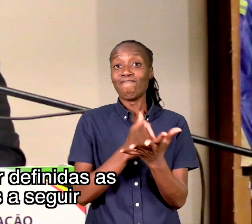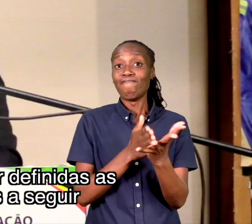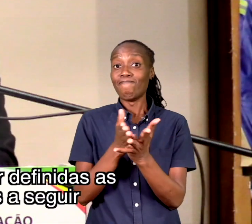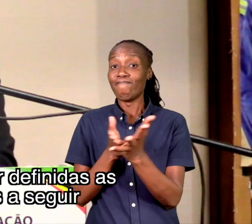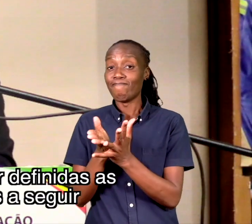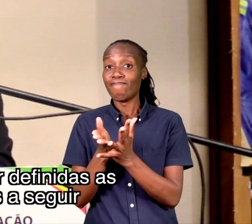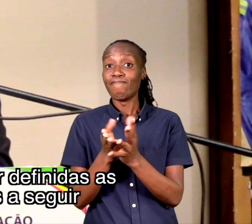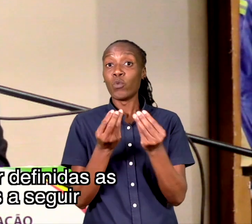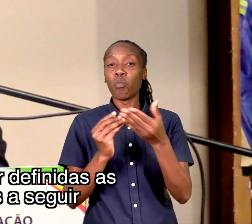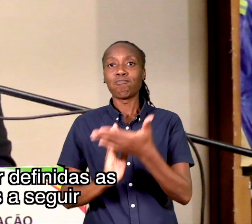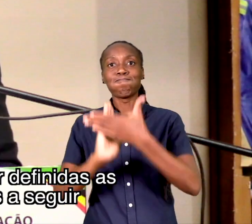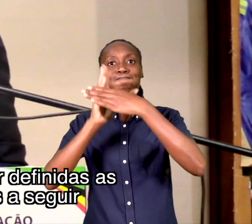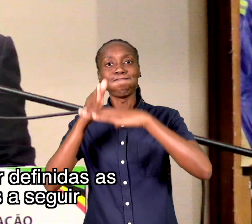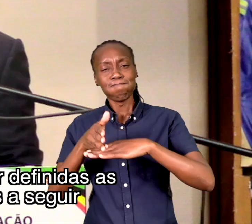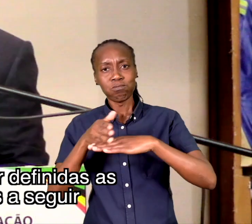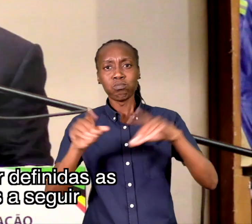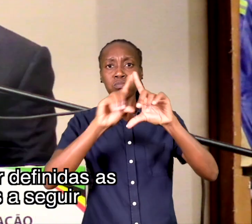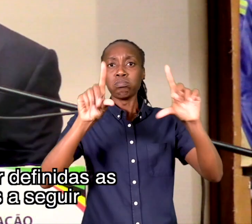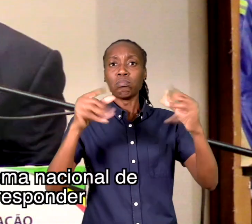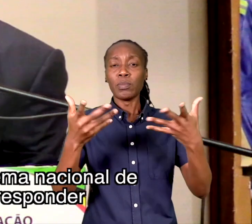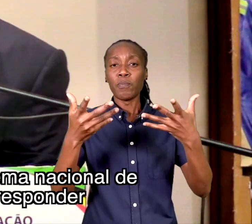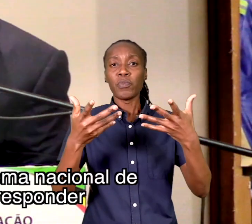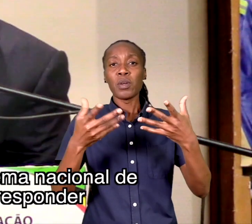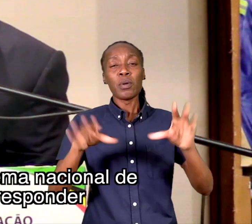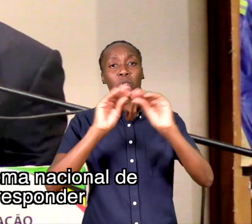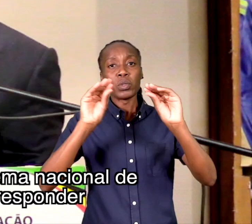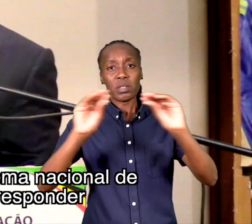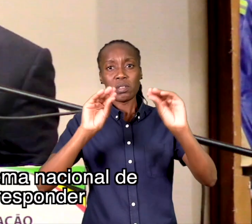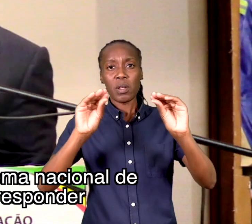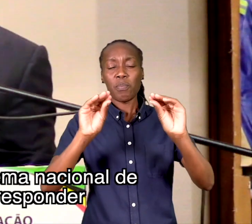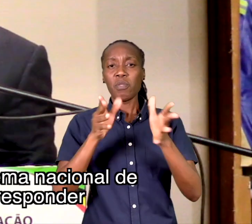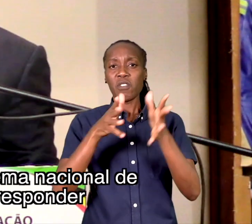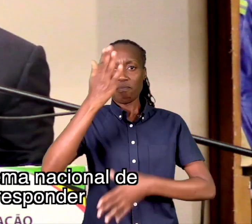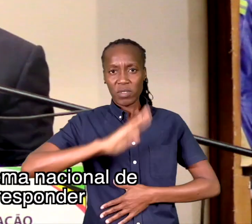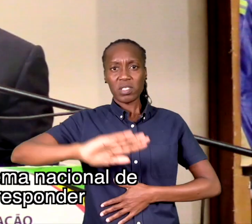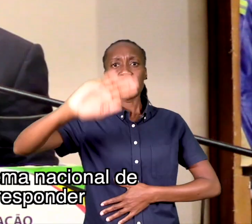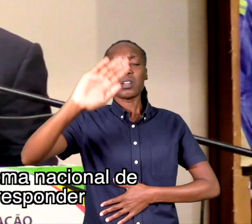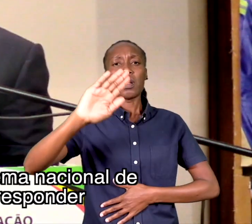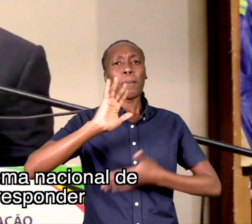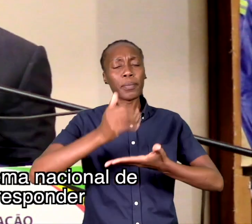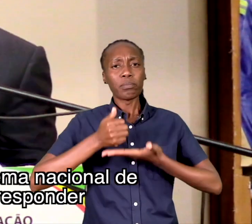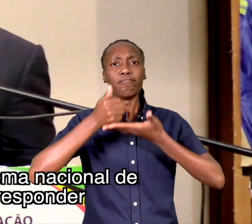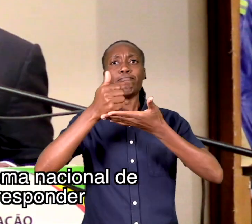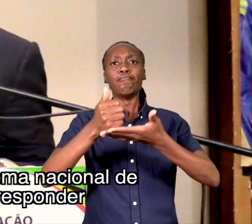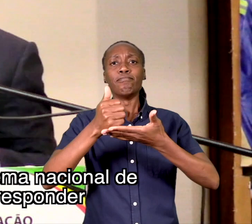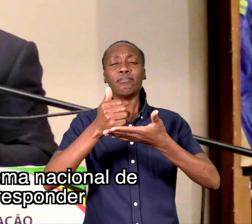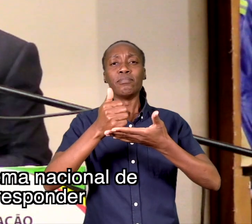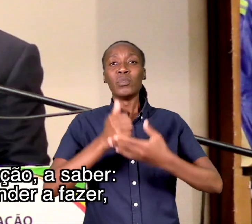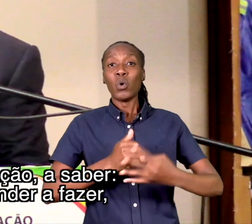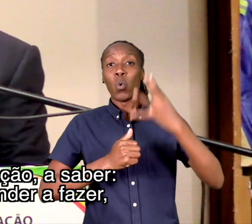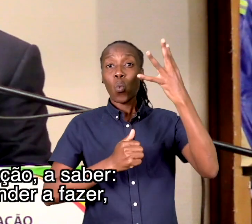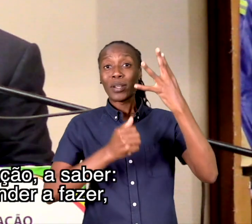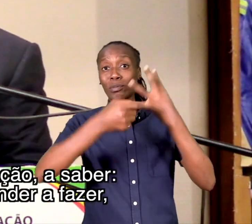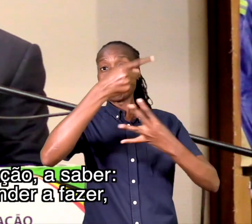Na essência, queremos ver definidas estratégias e caminhos a seguir para o fortalecimento do Sistema Nacional de Educação, de modo a